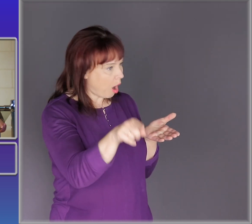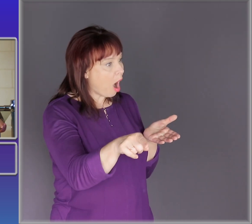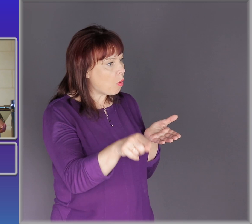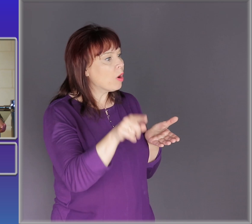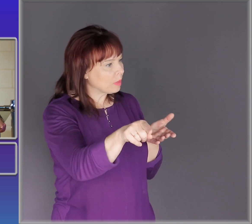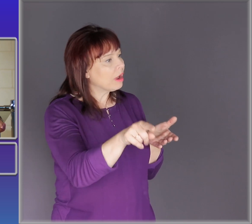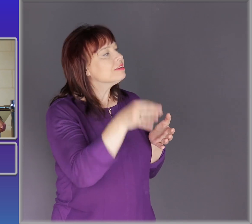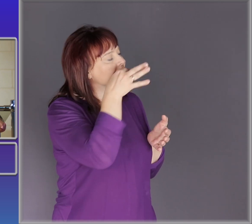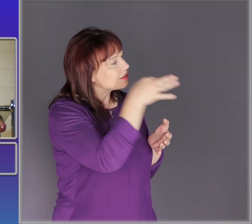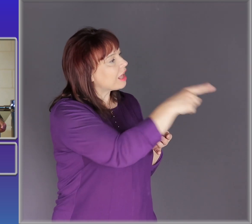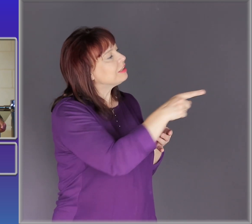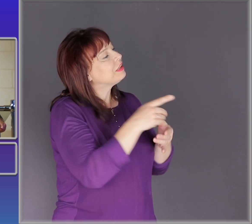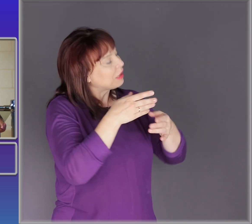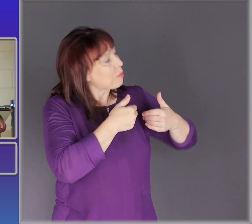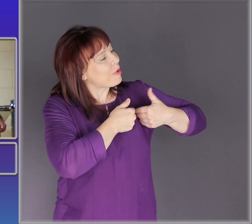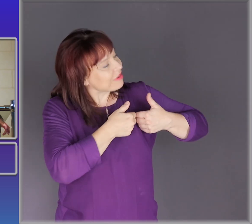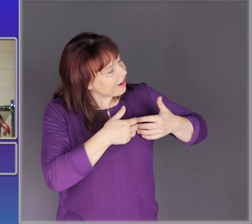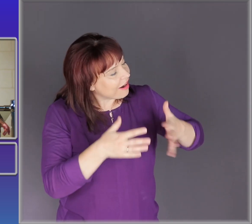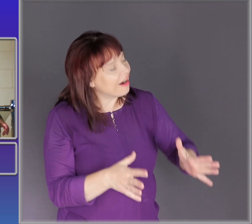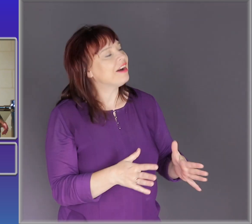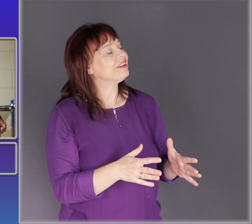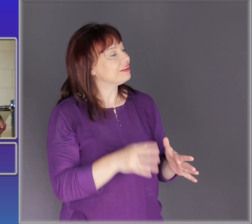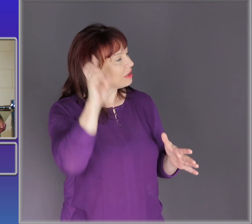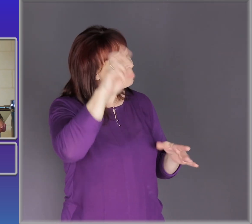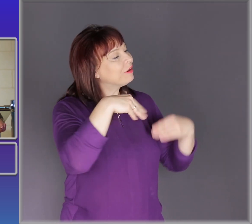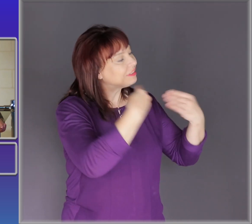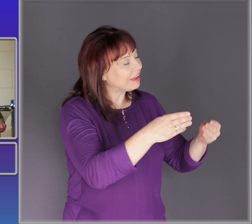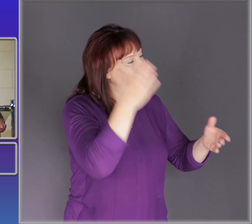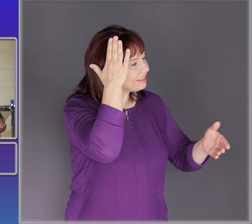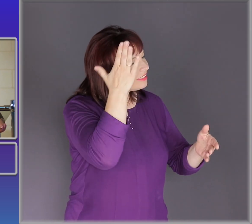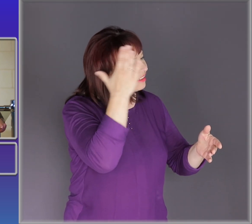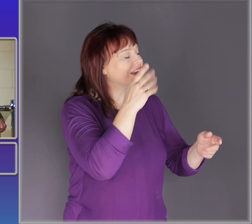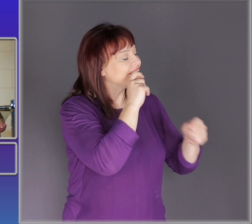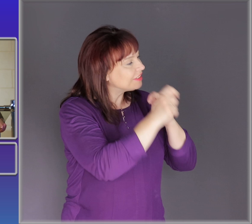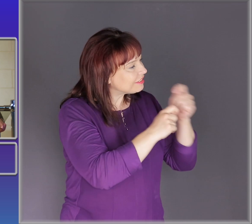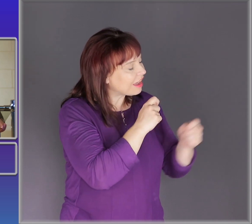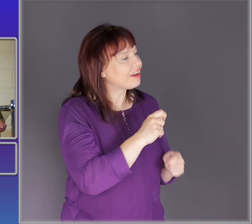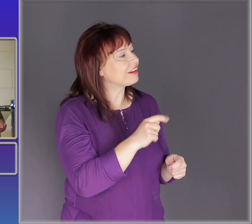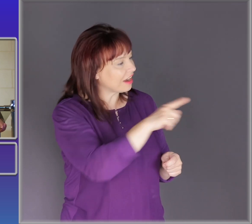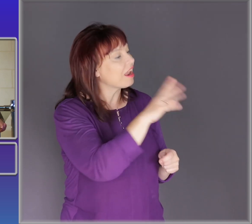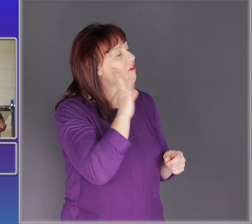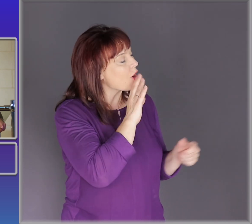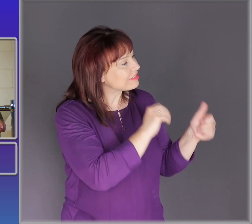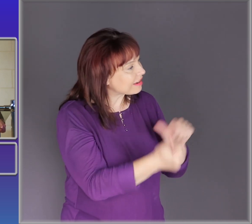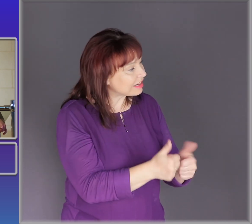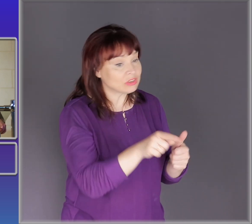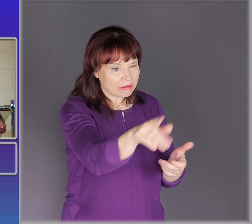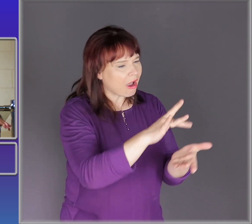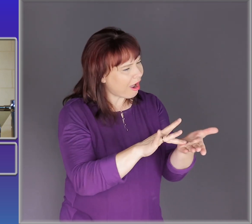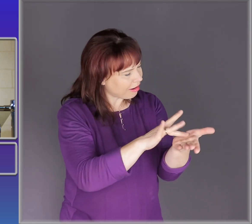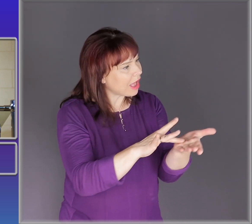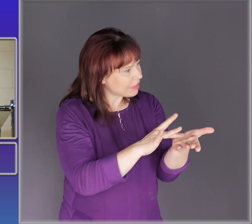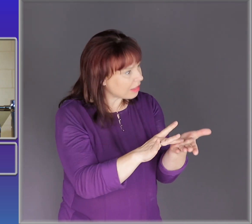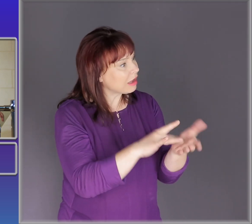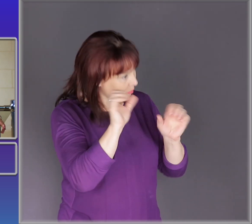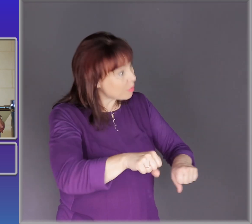вдруг он напрягся всем если знаете ли это самый интересный момент никакая ворожей к никакая гадалка